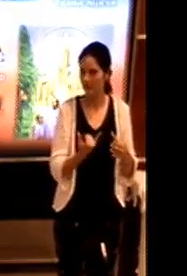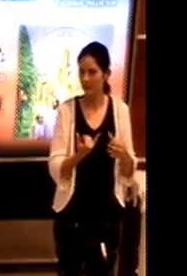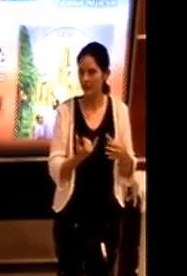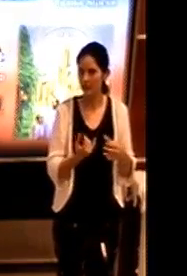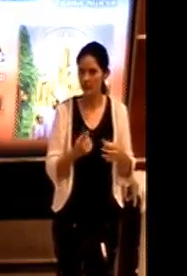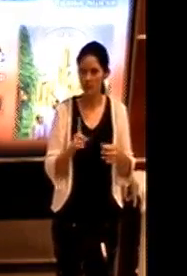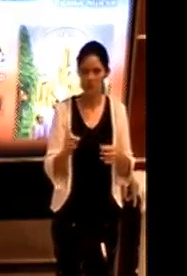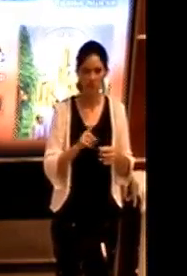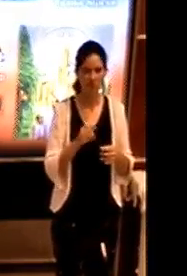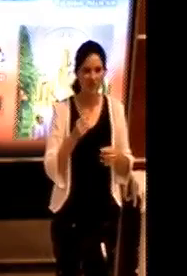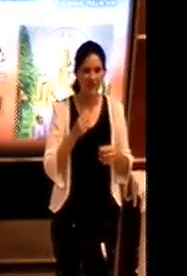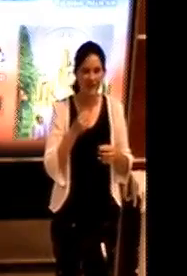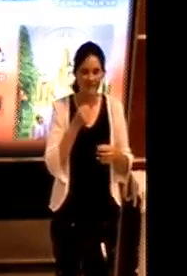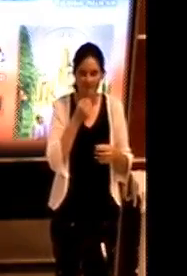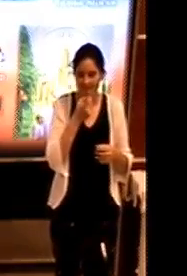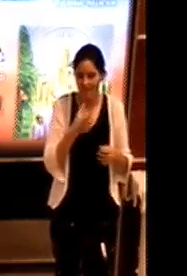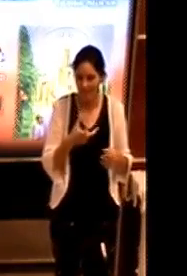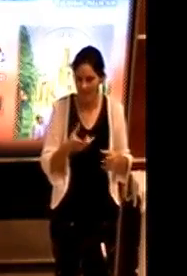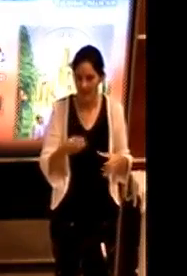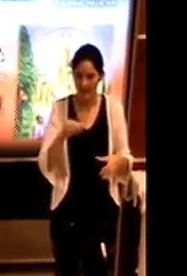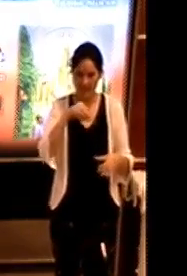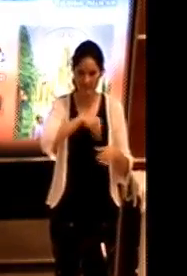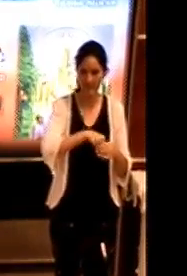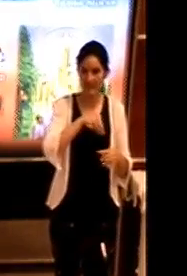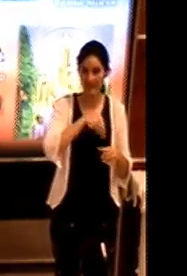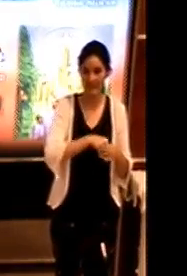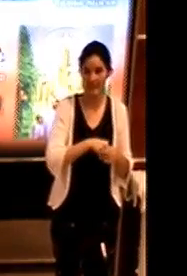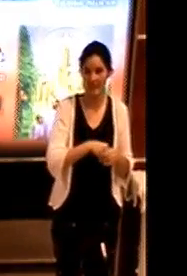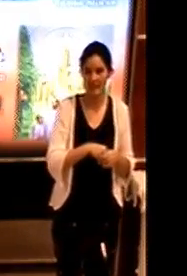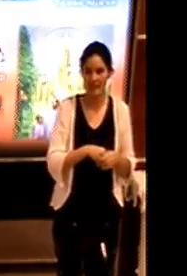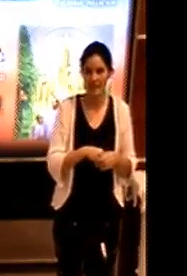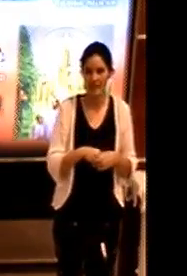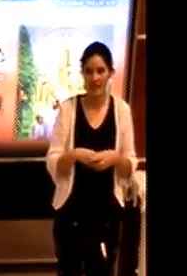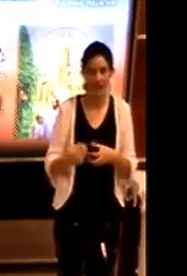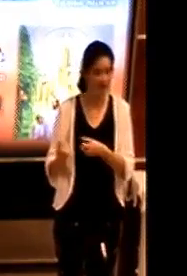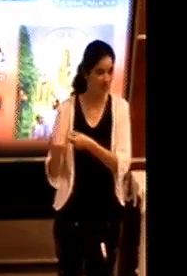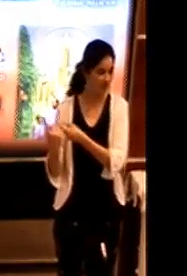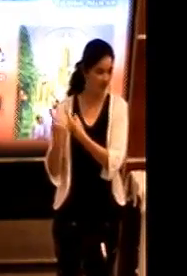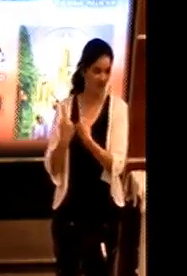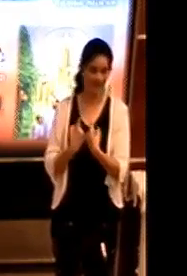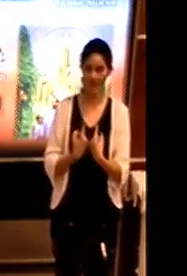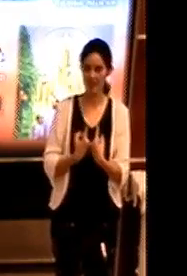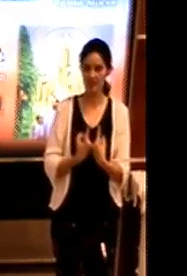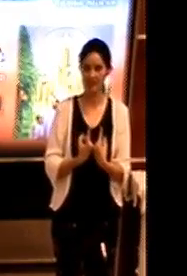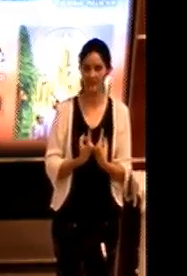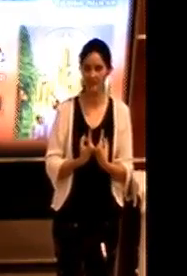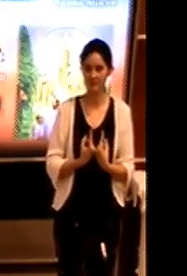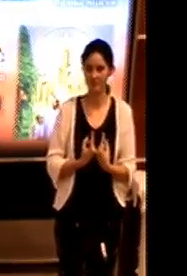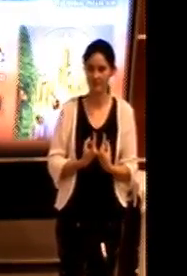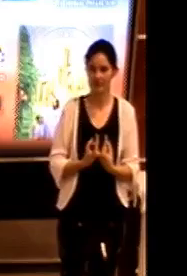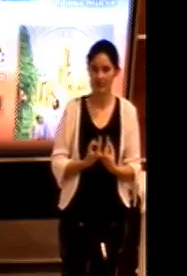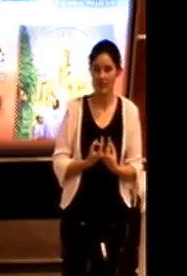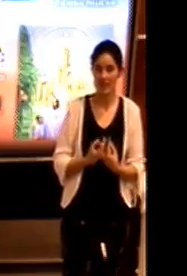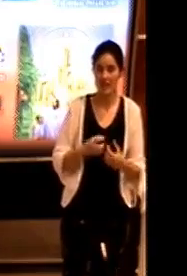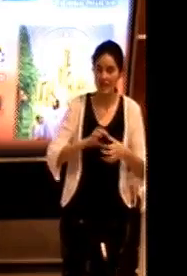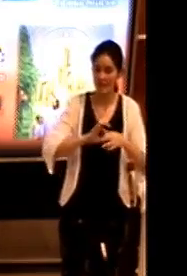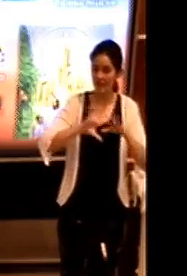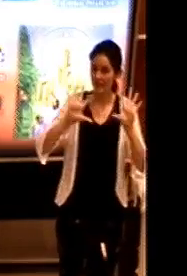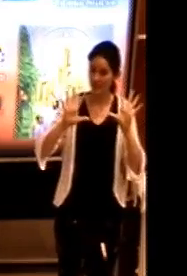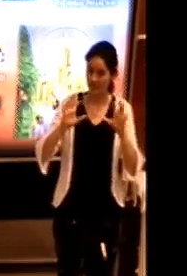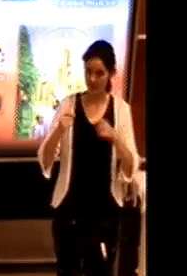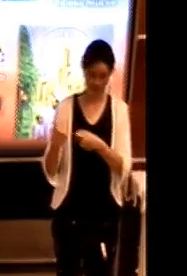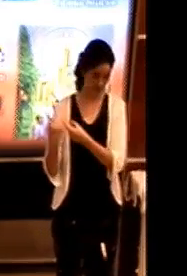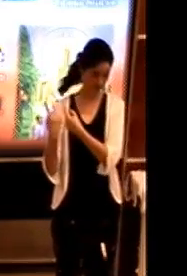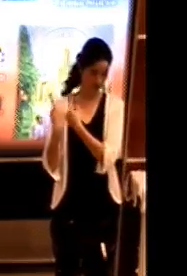allá adentro. Era un don, era un regalo. Y yo les pregunto, hermanos, ¿la salvación no es un don? Es un